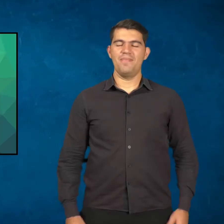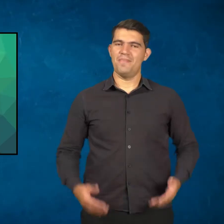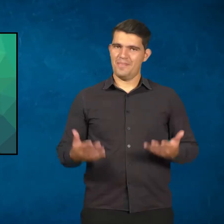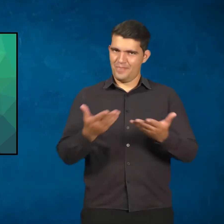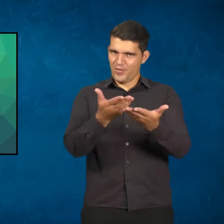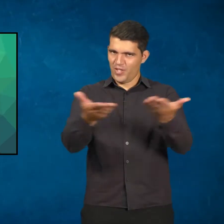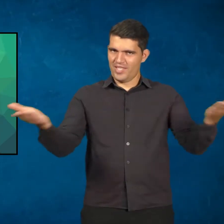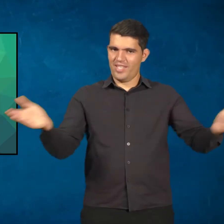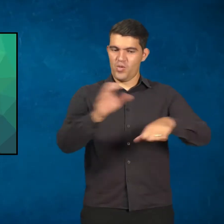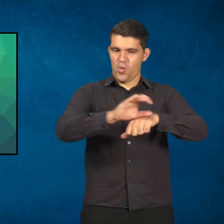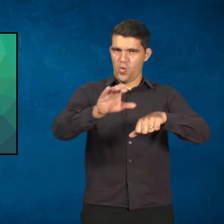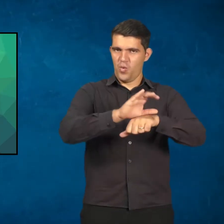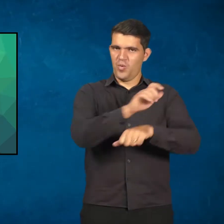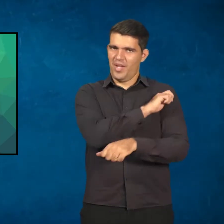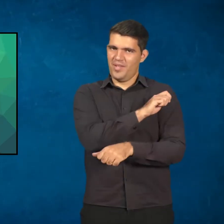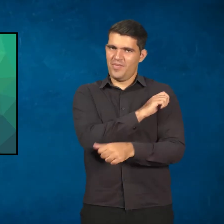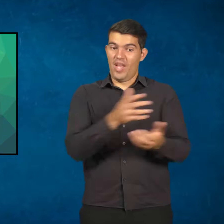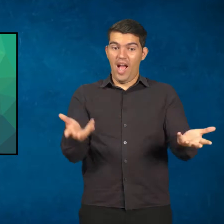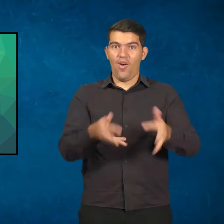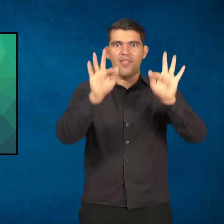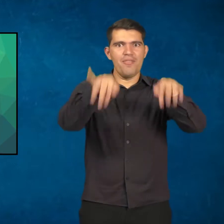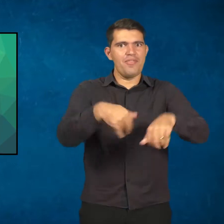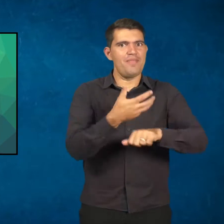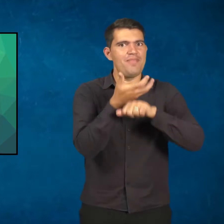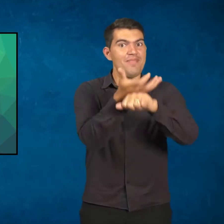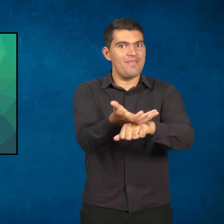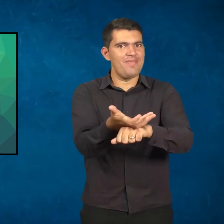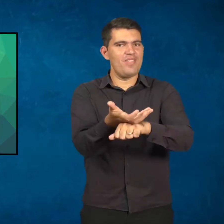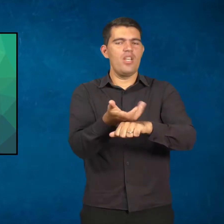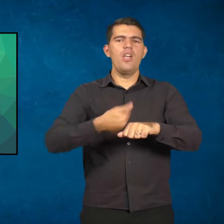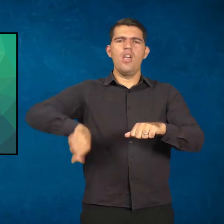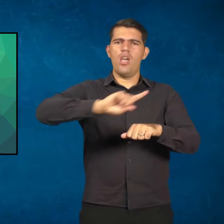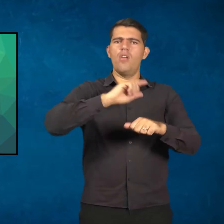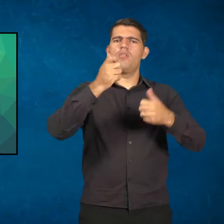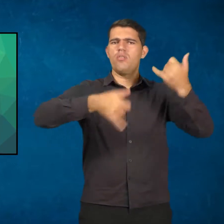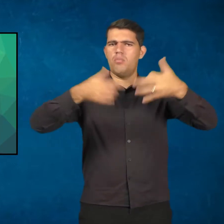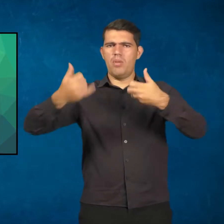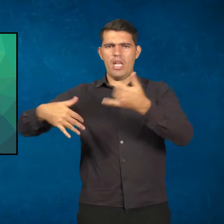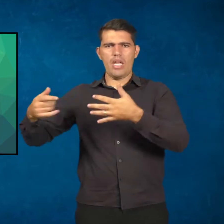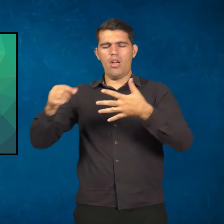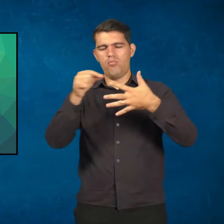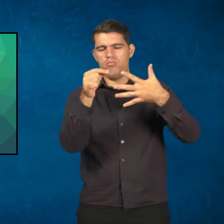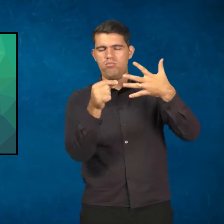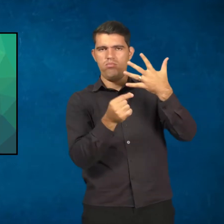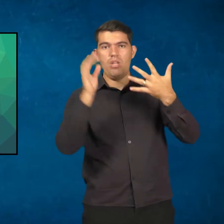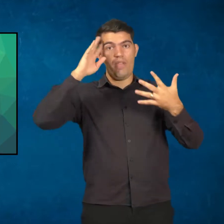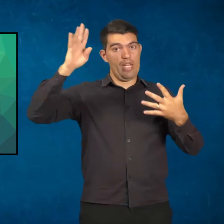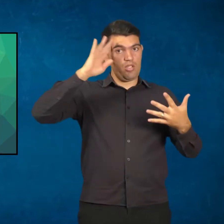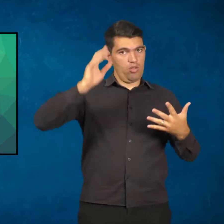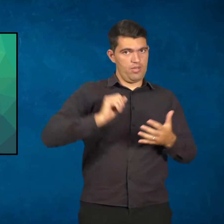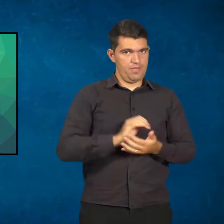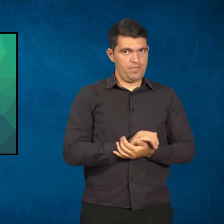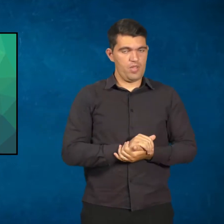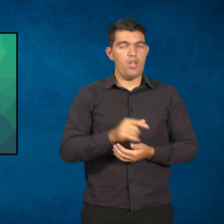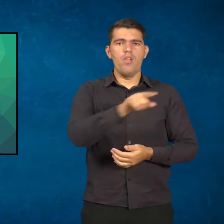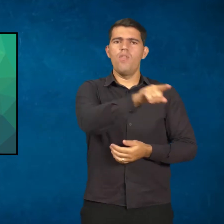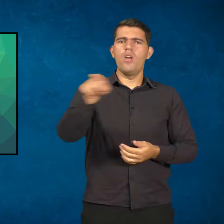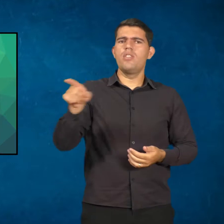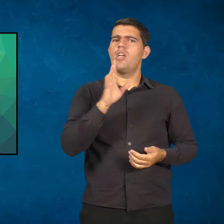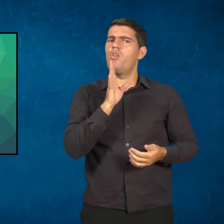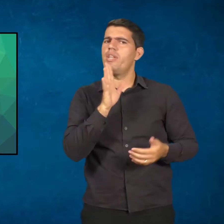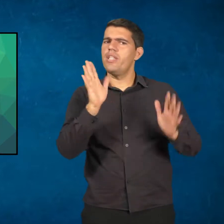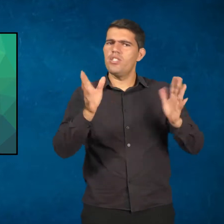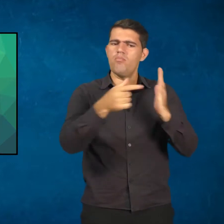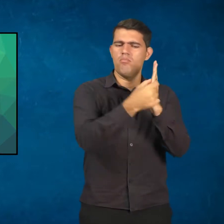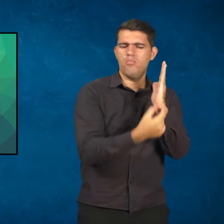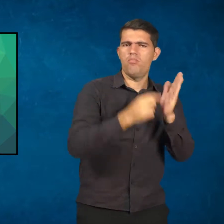Prezados cursistas, estamos encerrando a disciplina e farei alguns apontamentos e reflexões. Vocês conheceram, pelas